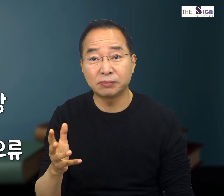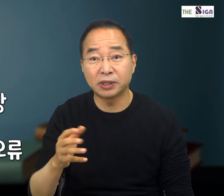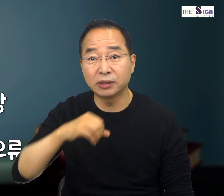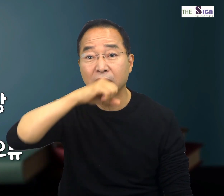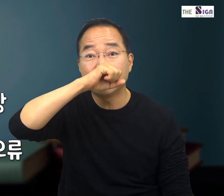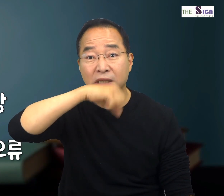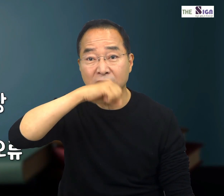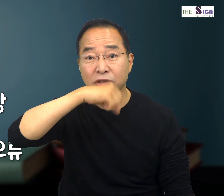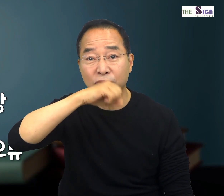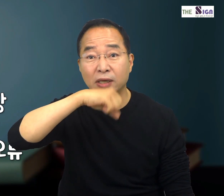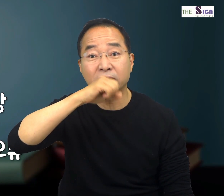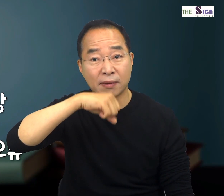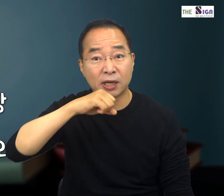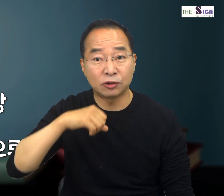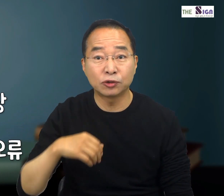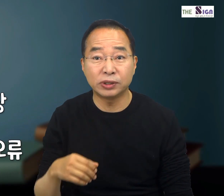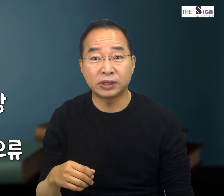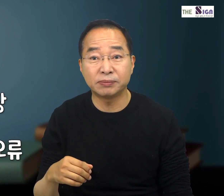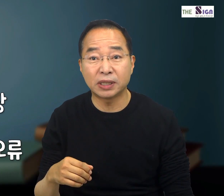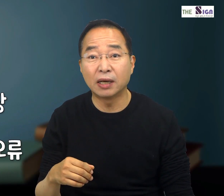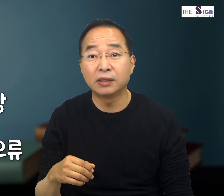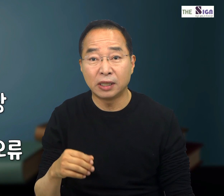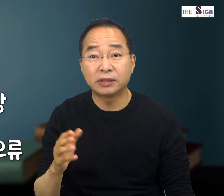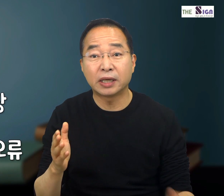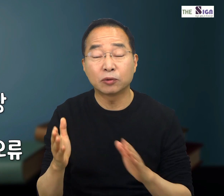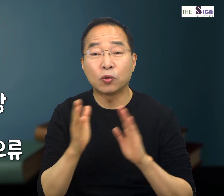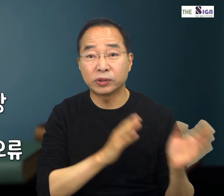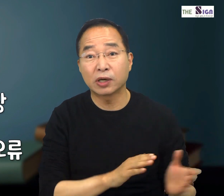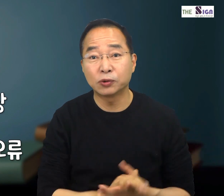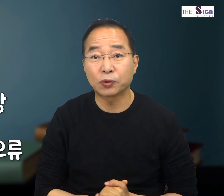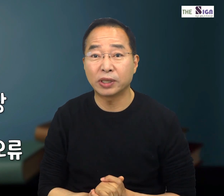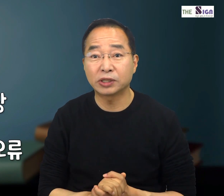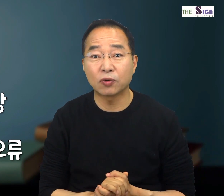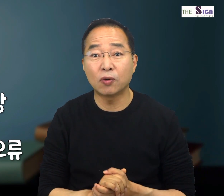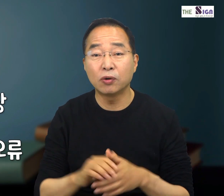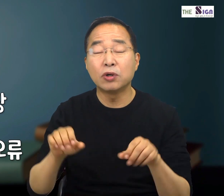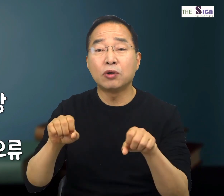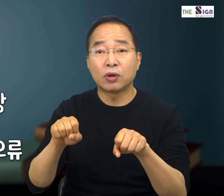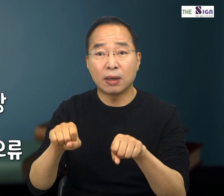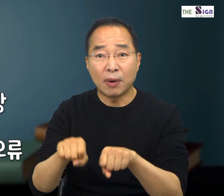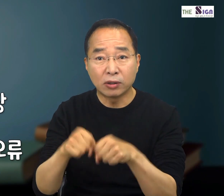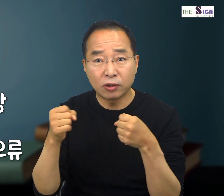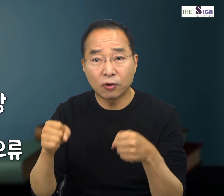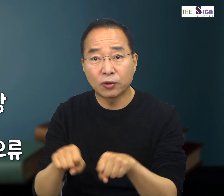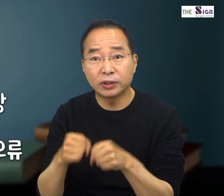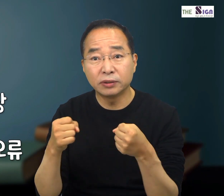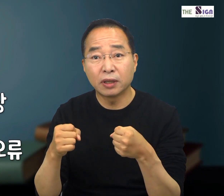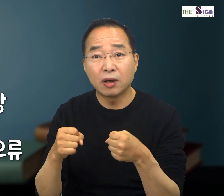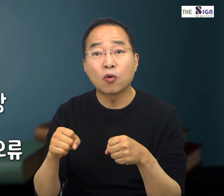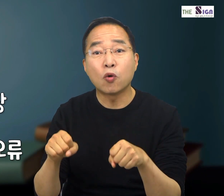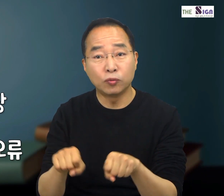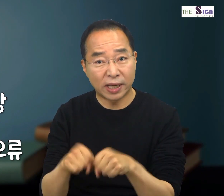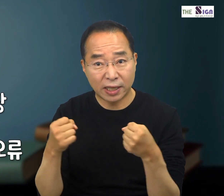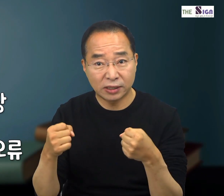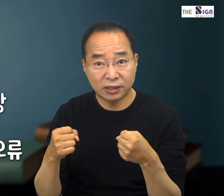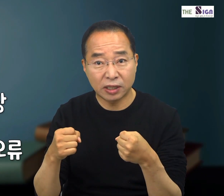지금은 이 수화를 대만으로 쓰고 있습니다. 일단 그건 참고적으로 하시고, 이게 먹는 걸로는 고구마라는 뜻이